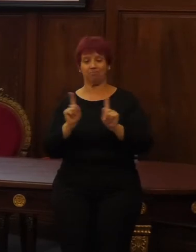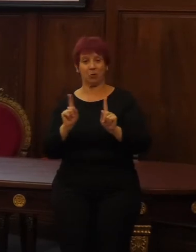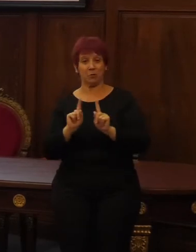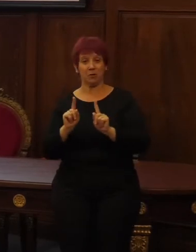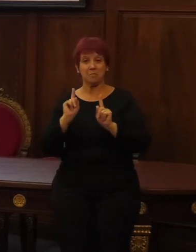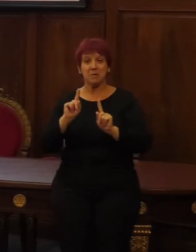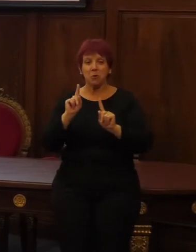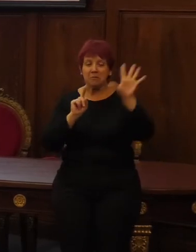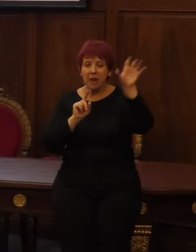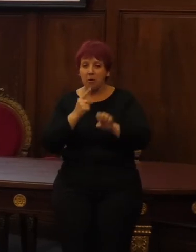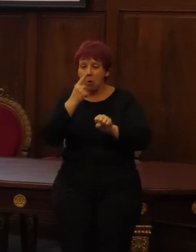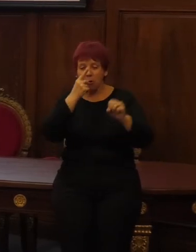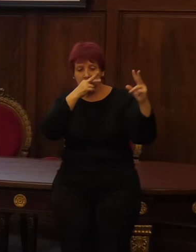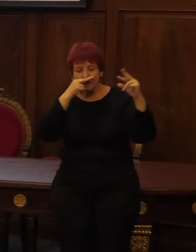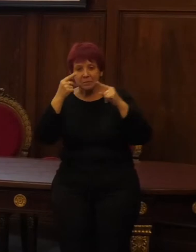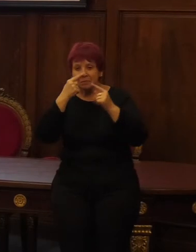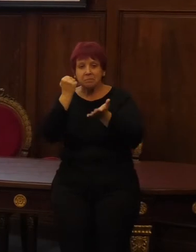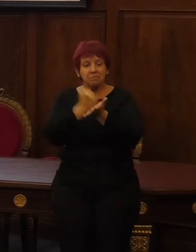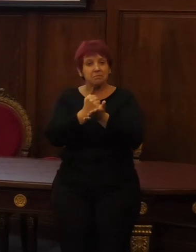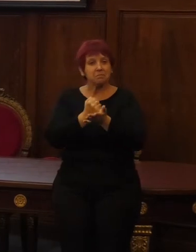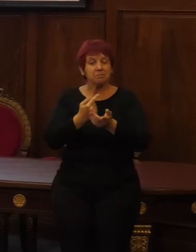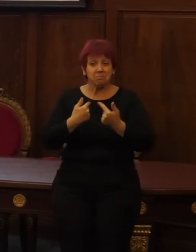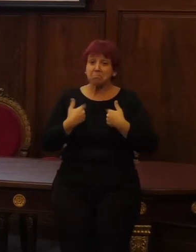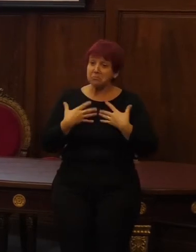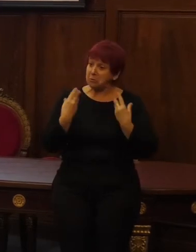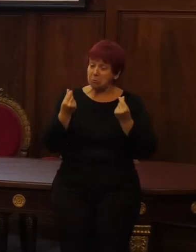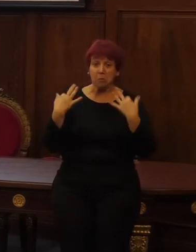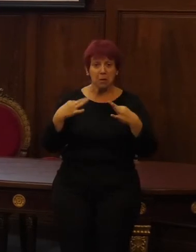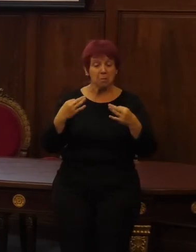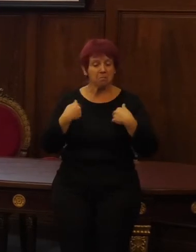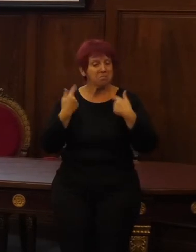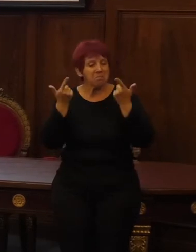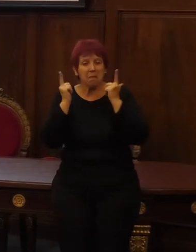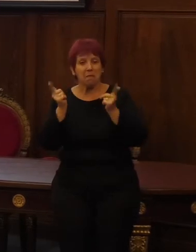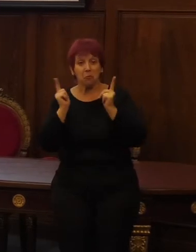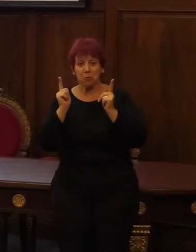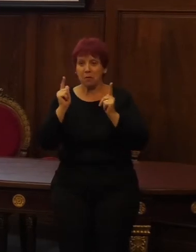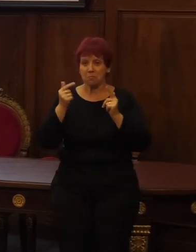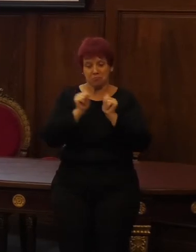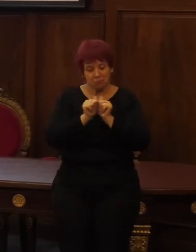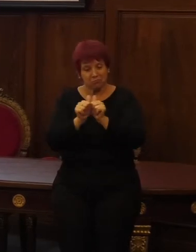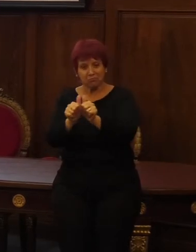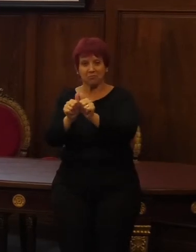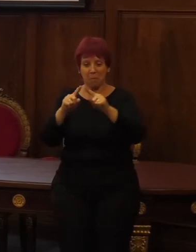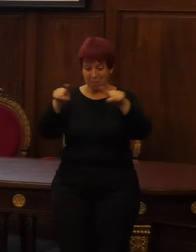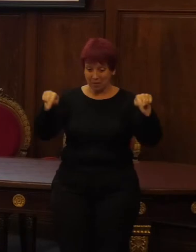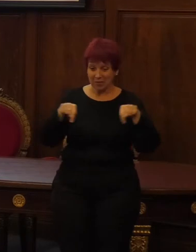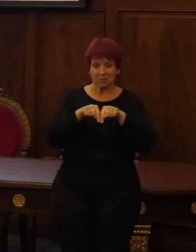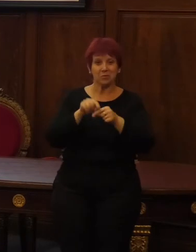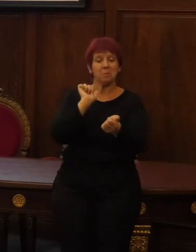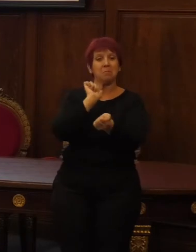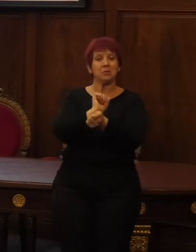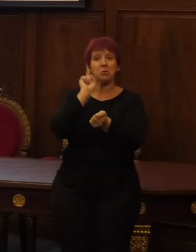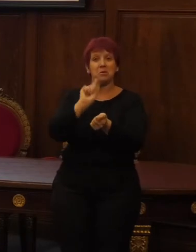traían. Ellos igual, y lo disfruté, no sé por qué, pero me llevó al patio, al jardín del penal